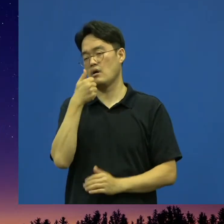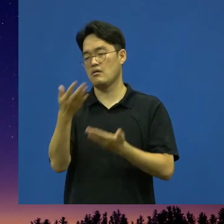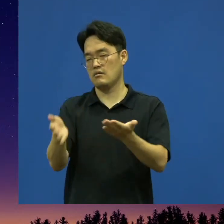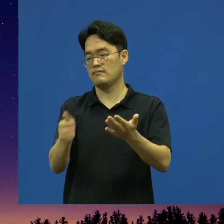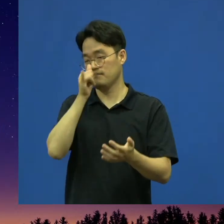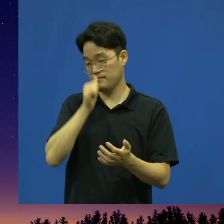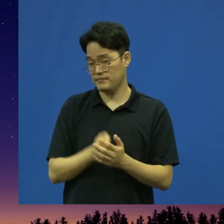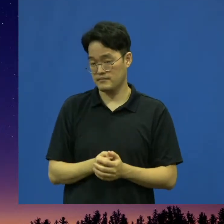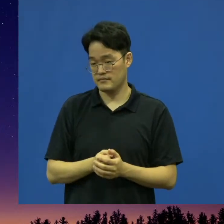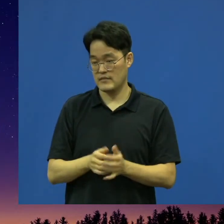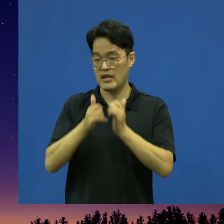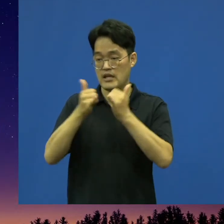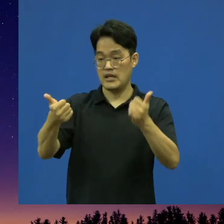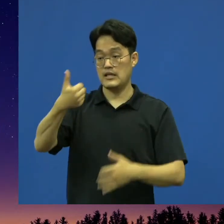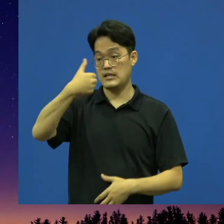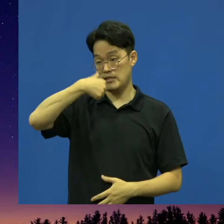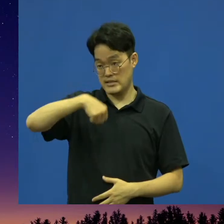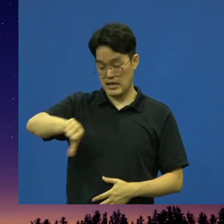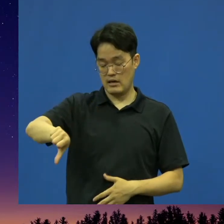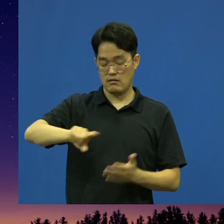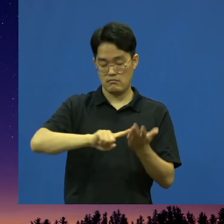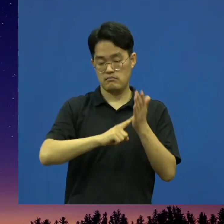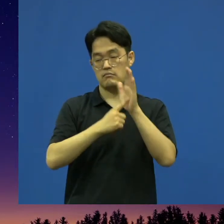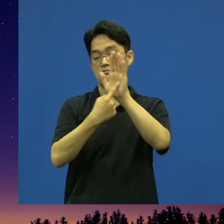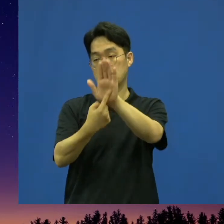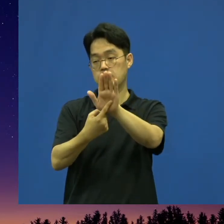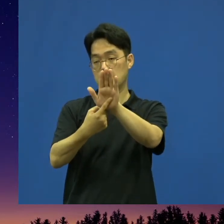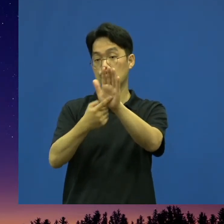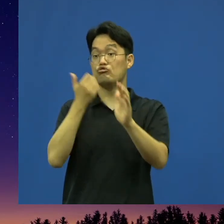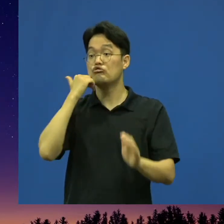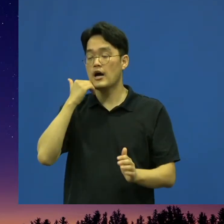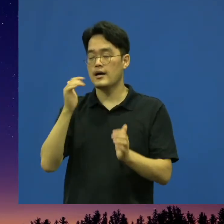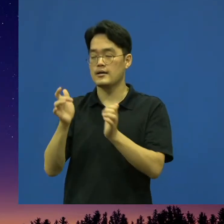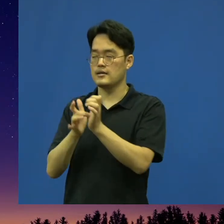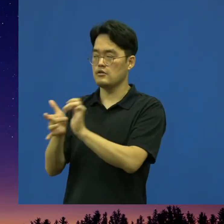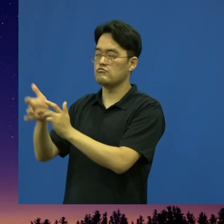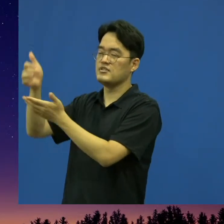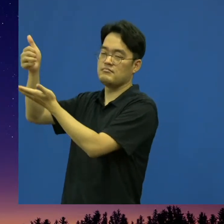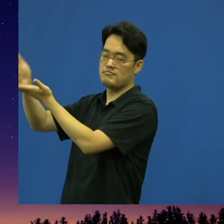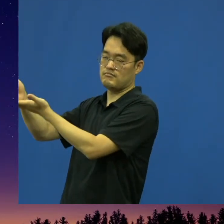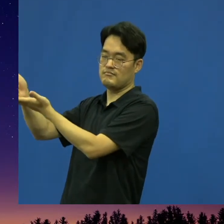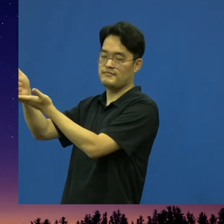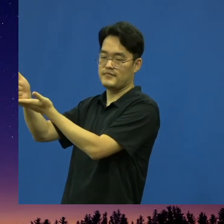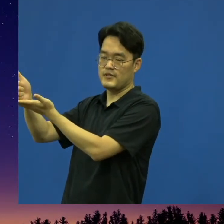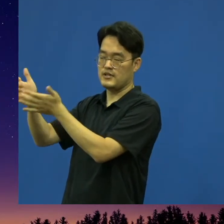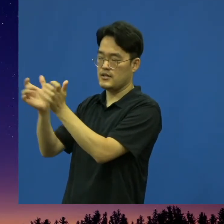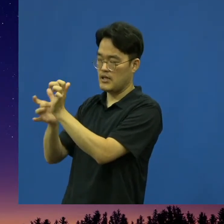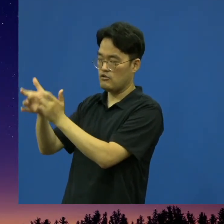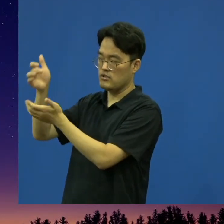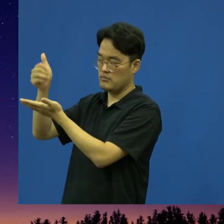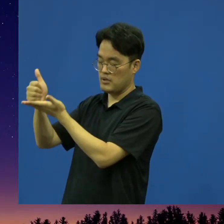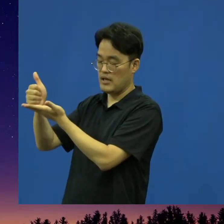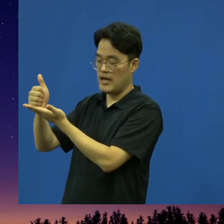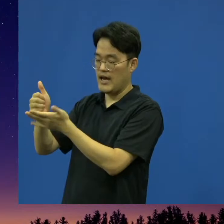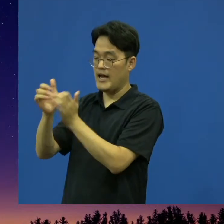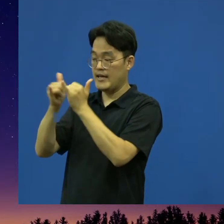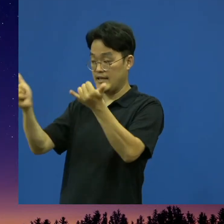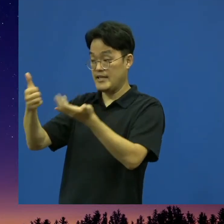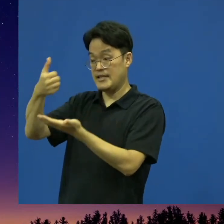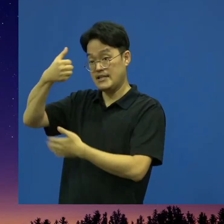인자라는 표현을 주님이 제일 많이 사용하셨고, 당신이 사용하신 인자라는 표현은 이